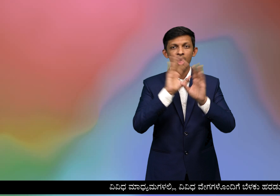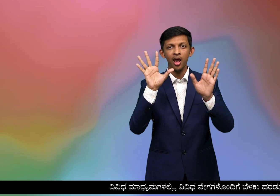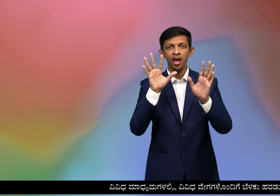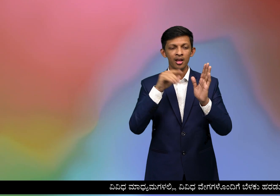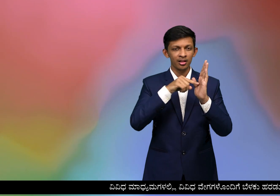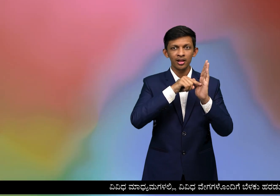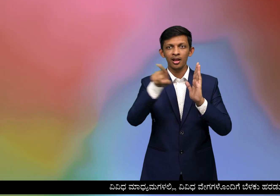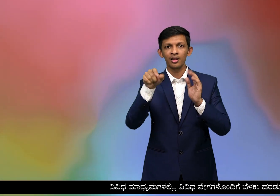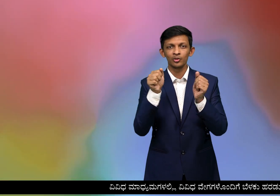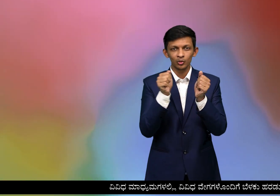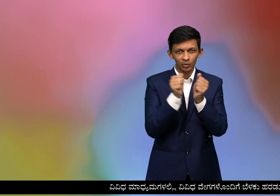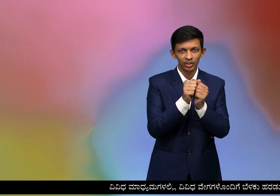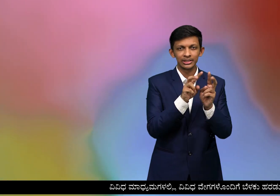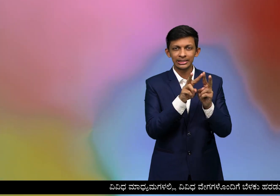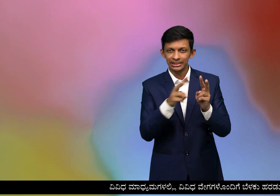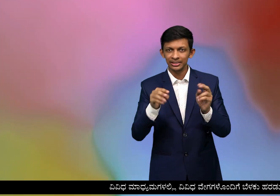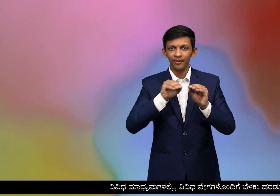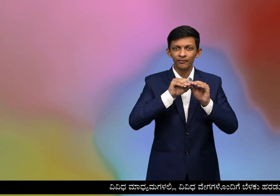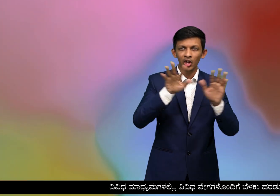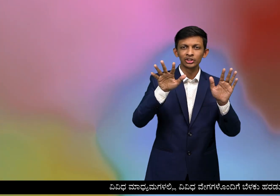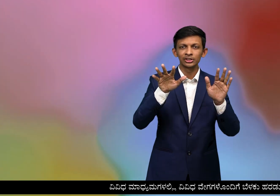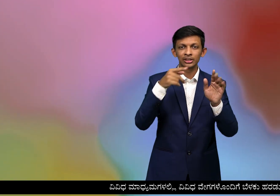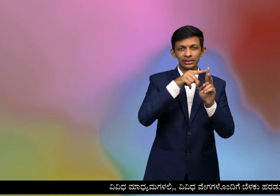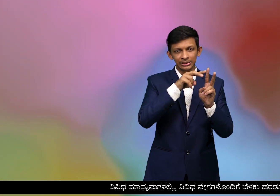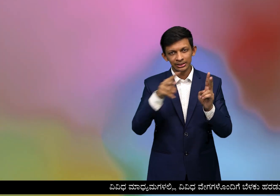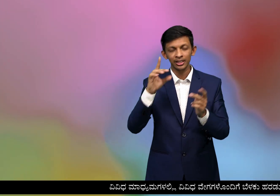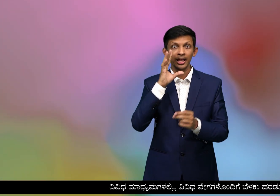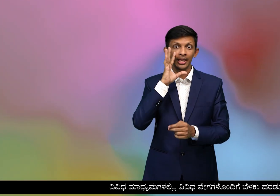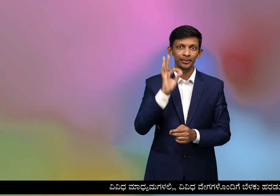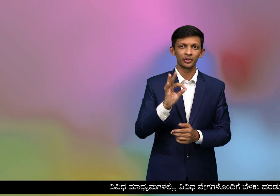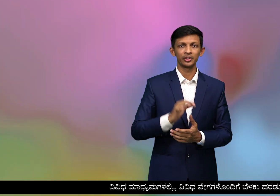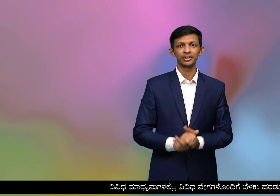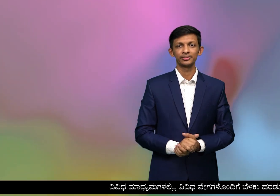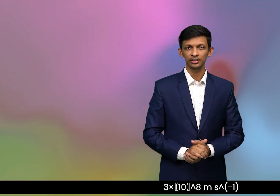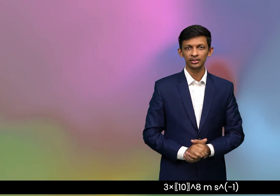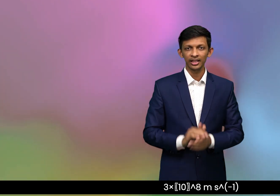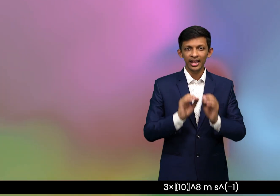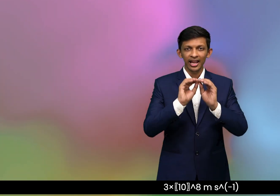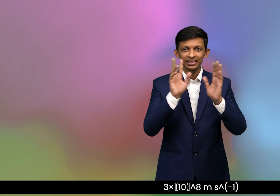ವಿವಿದ ಮಾಧ್ಯಮಗಳಲ್ಲಿ ವಿವಿದ ವೇಗಗಳುಂದಿಗೆ ಬೆಳಕು ಹರಡುತ್ತದೆ